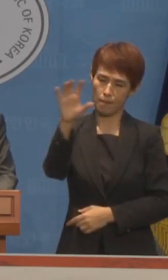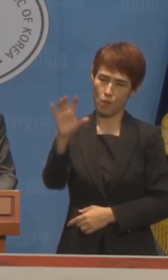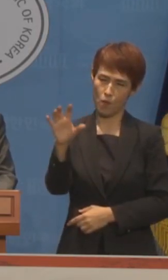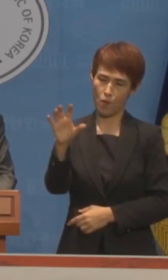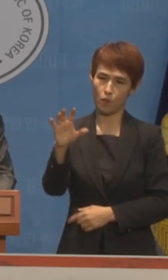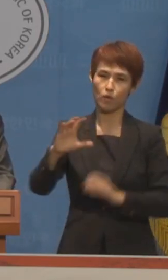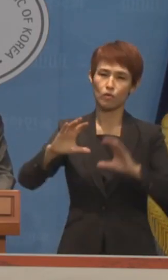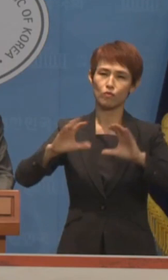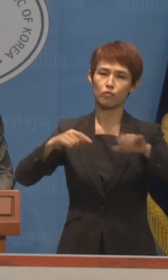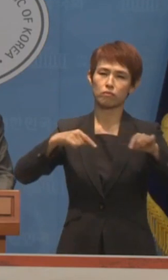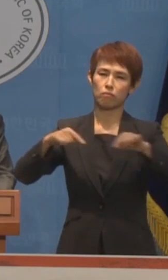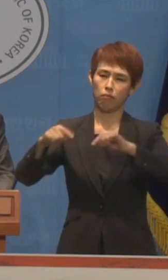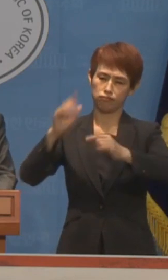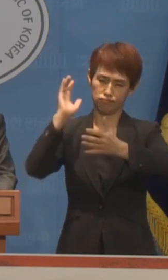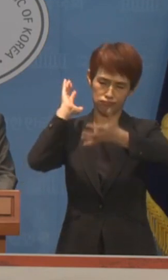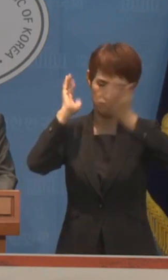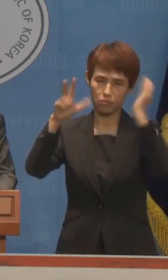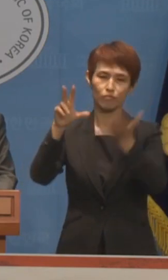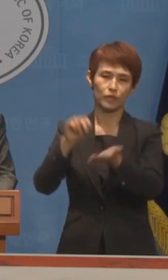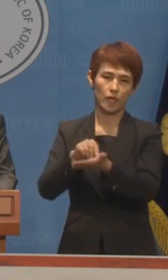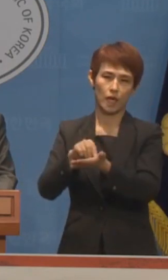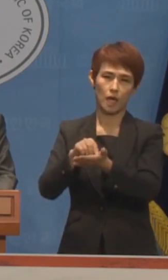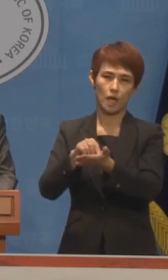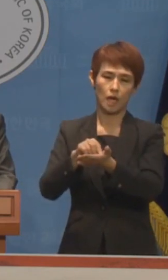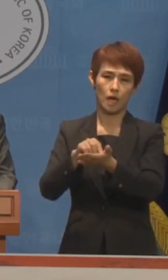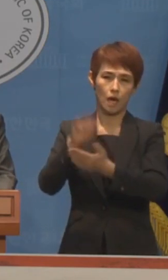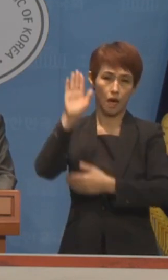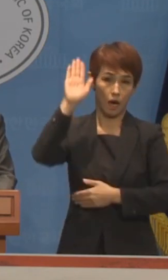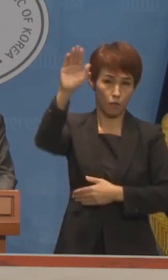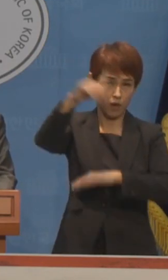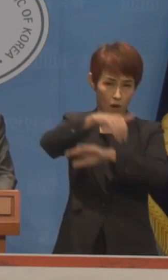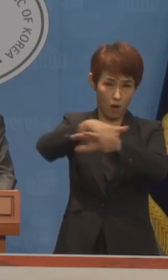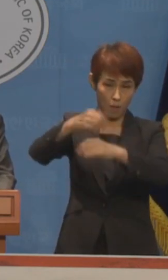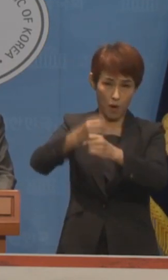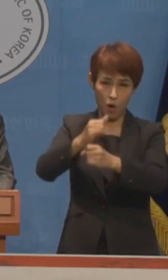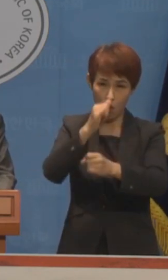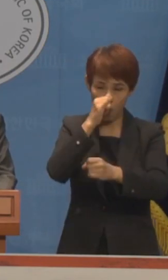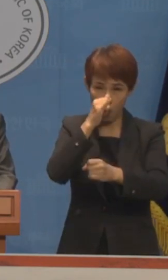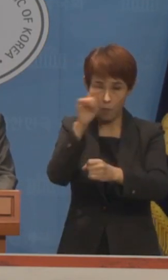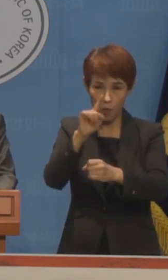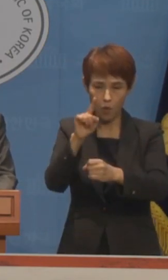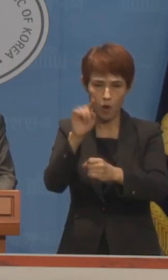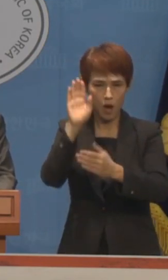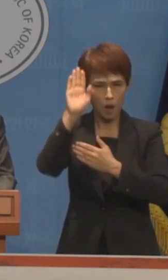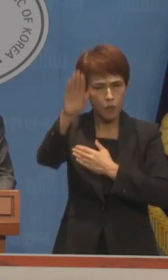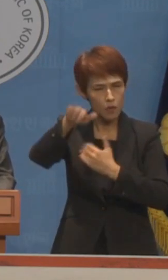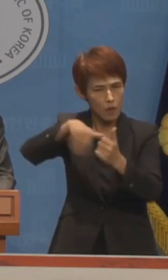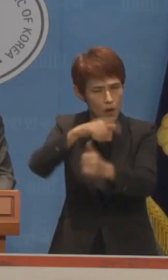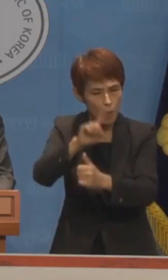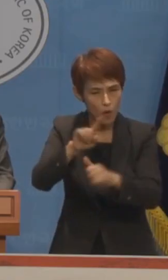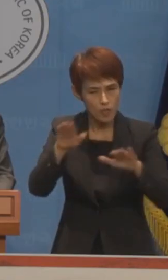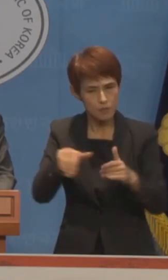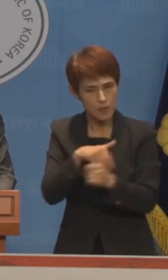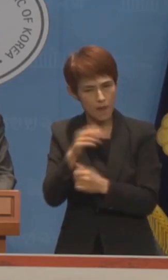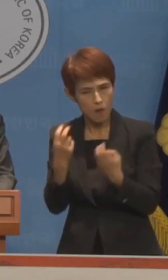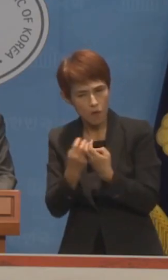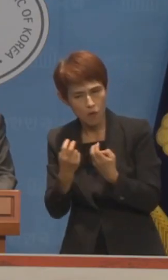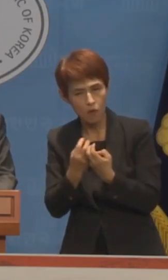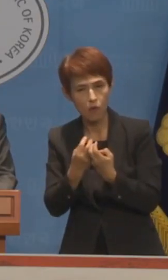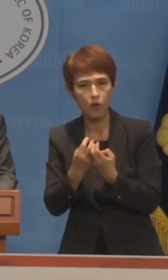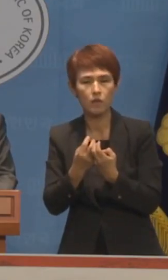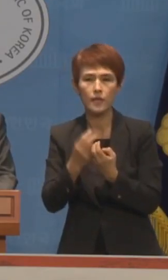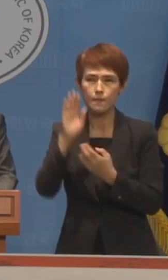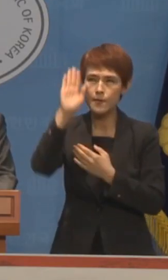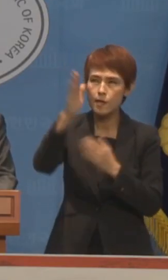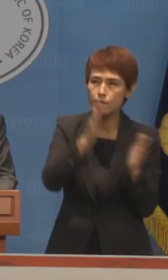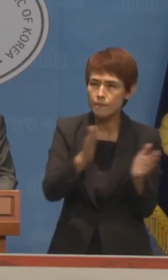국정 난맥상처럼 장기 계획 수립의 전제인 예측과 현실 대응 방안, 그리고 미래 대비